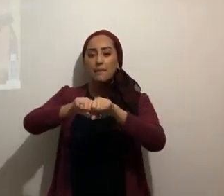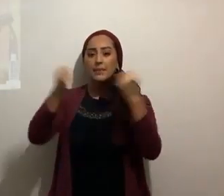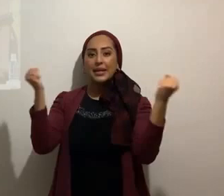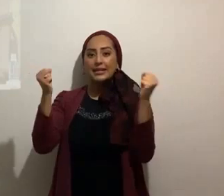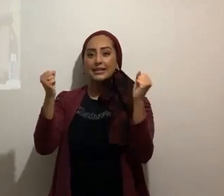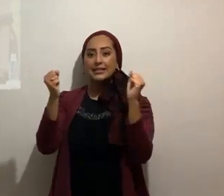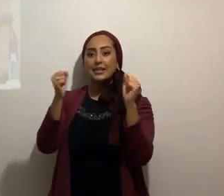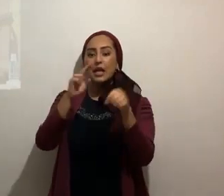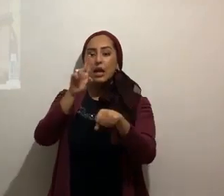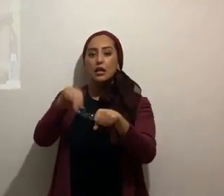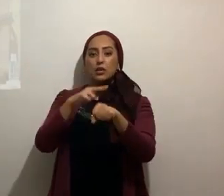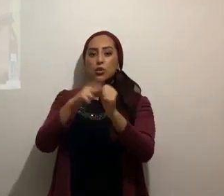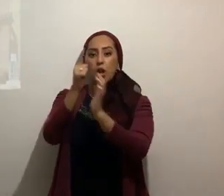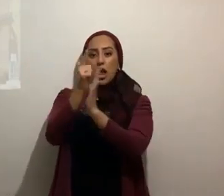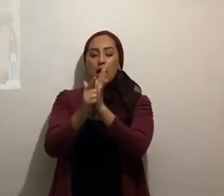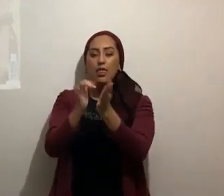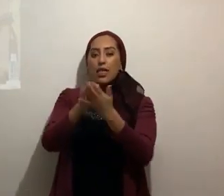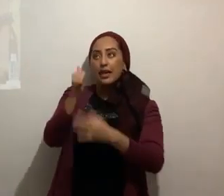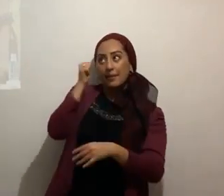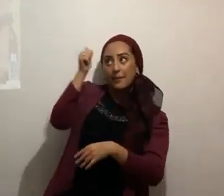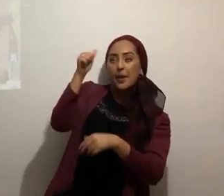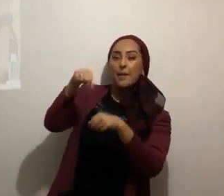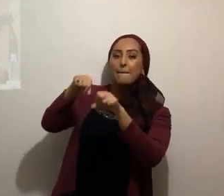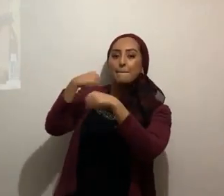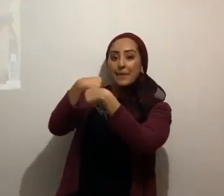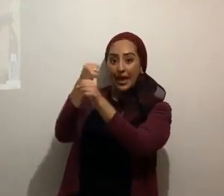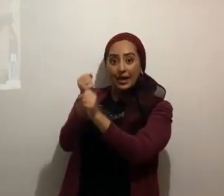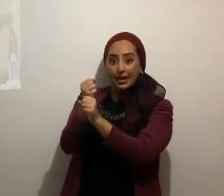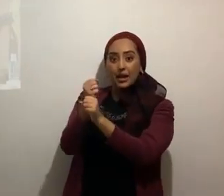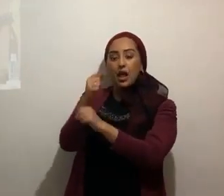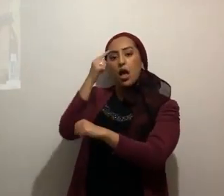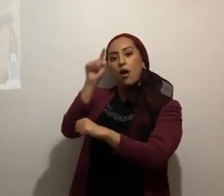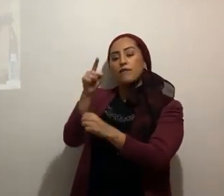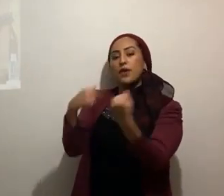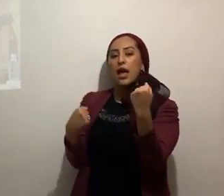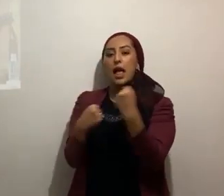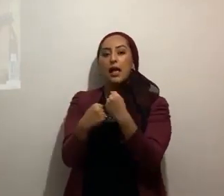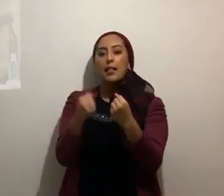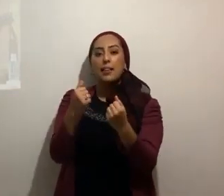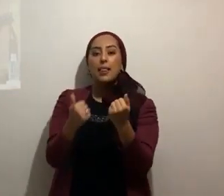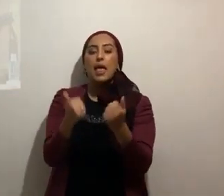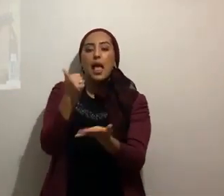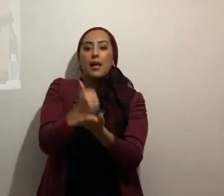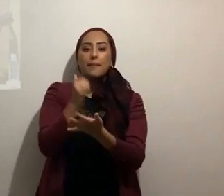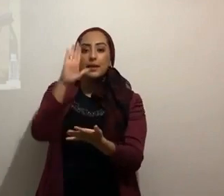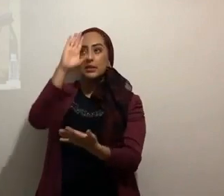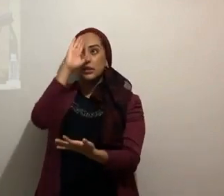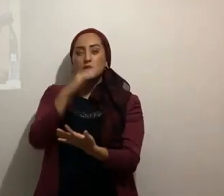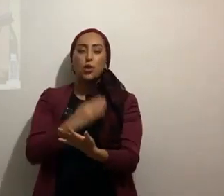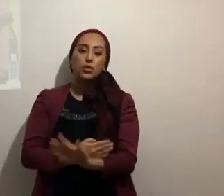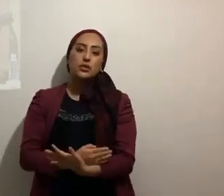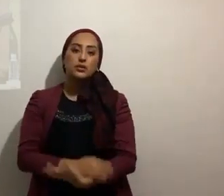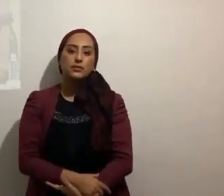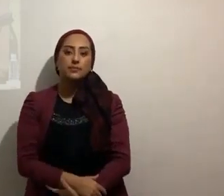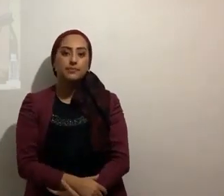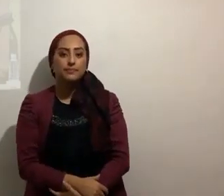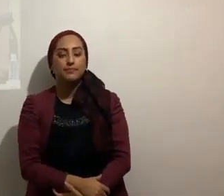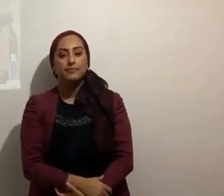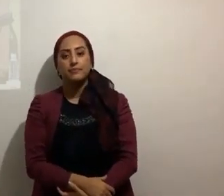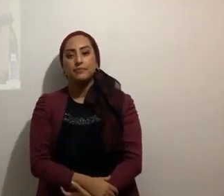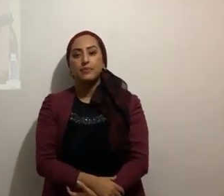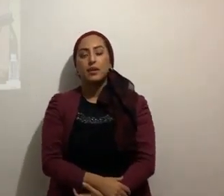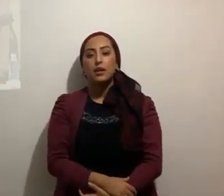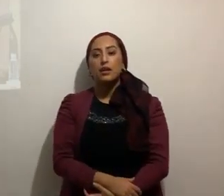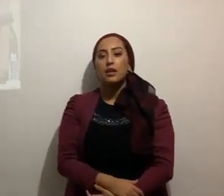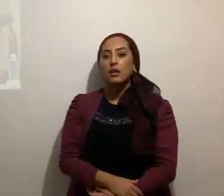leyes naturales que Él mismo, Yahweh, creó para beneficio de sus hijos. Ahora vamos a